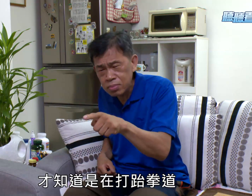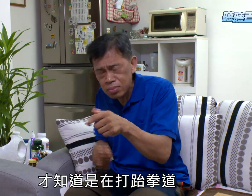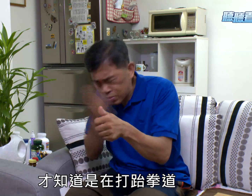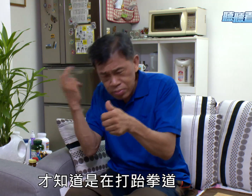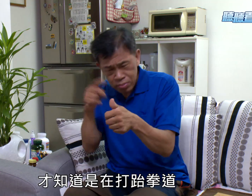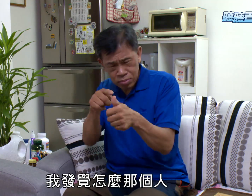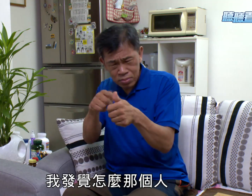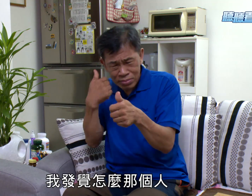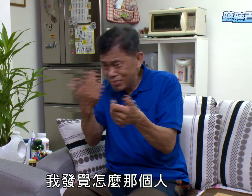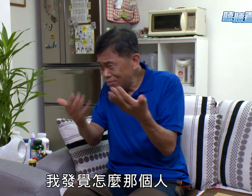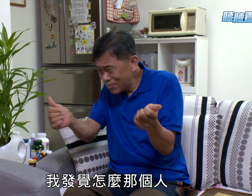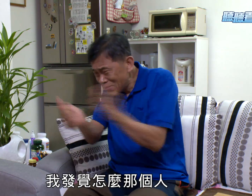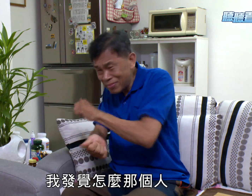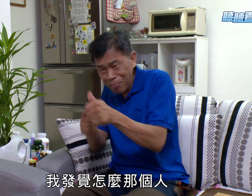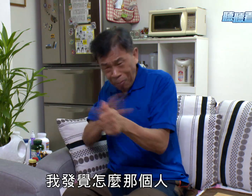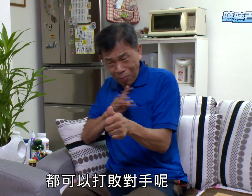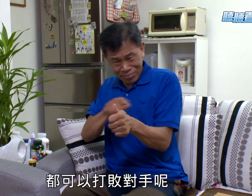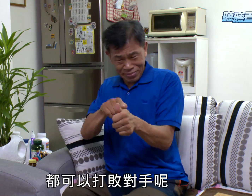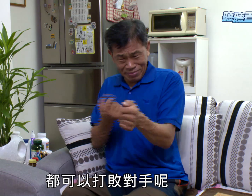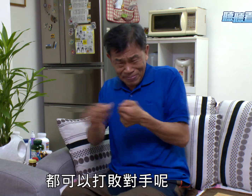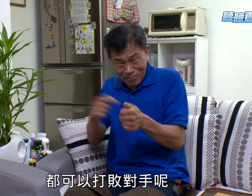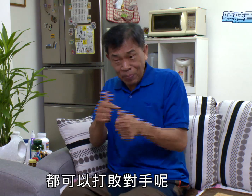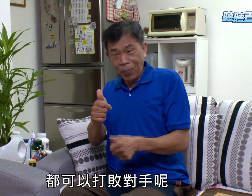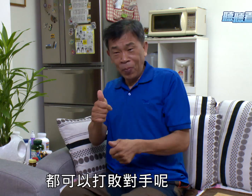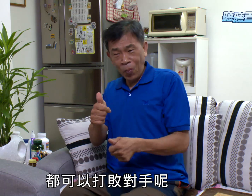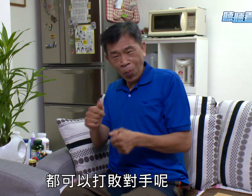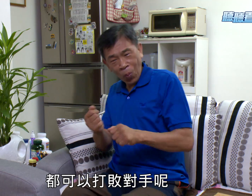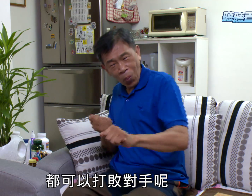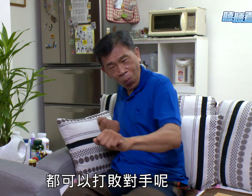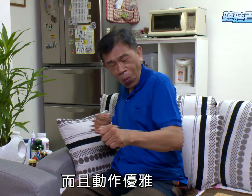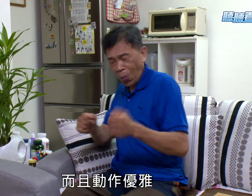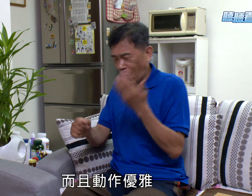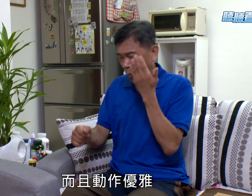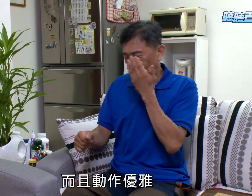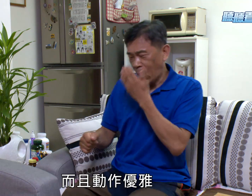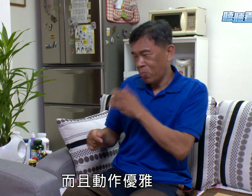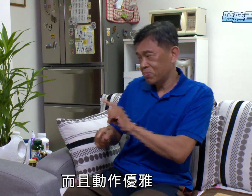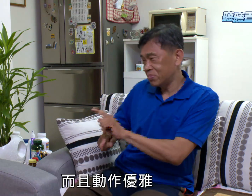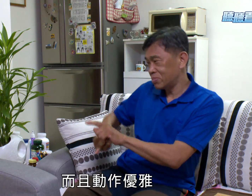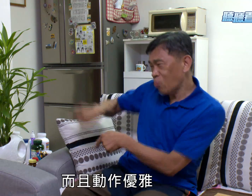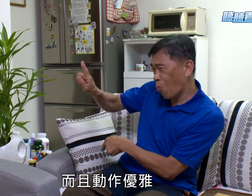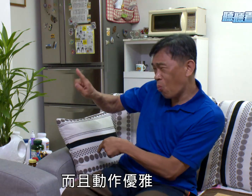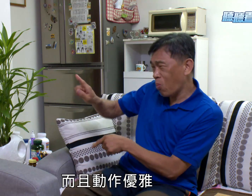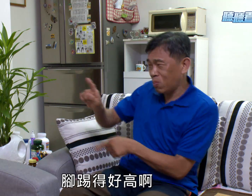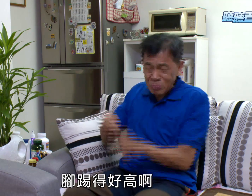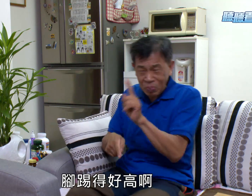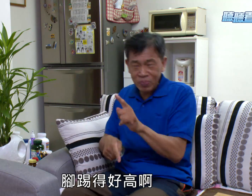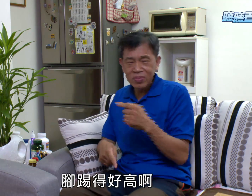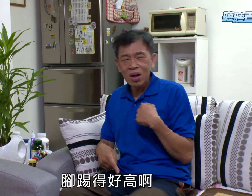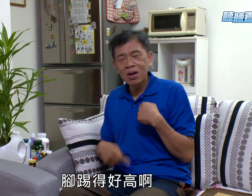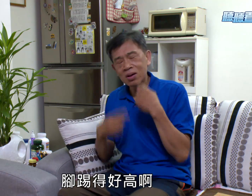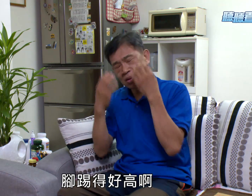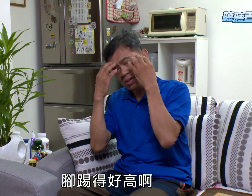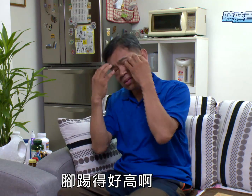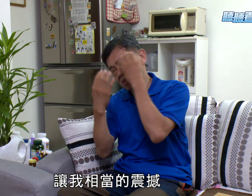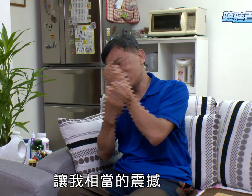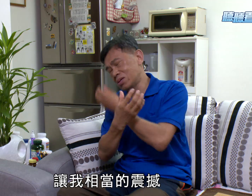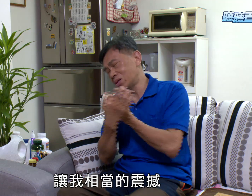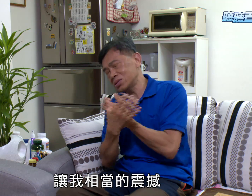哎，我发觉怎么那个人都可以打败对手呢，而且动作优雅啊，脚踢得好高啊，让我相当